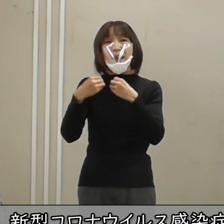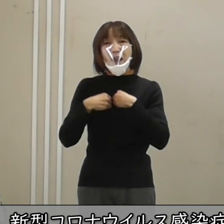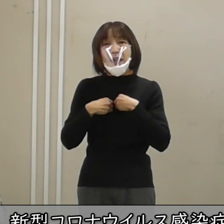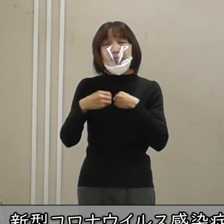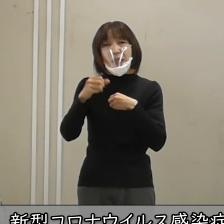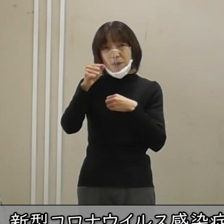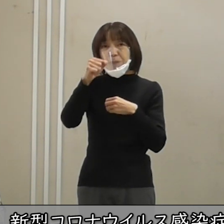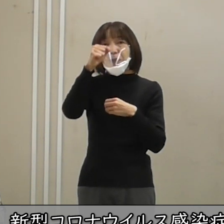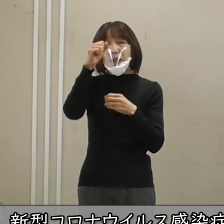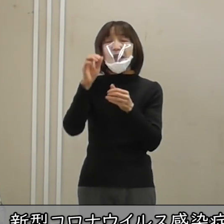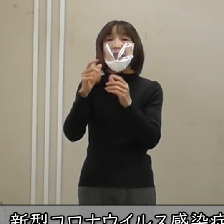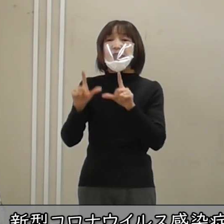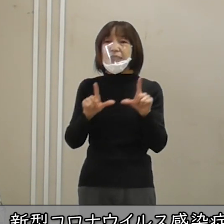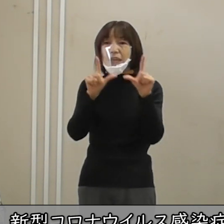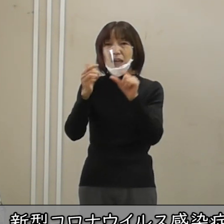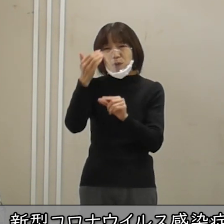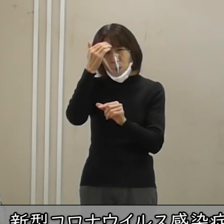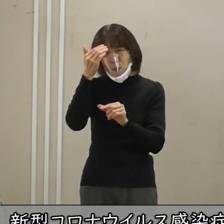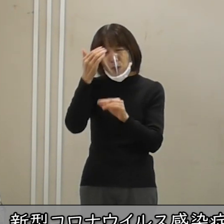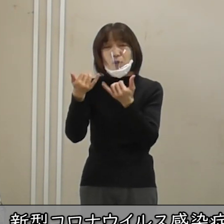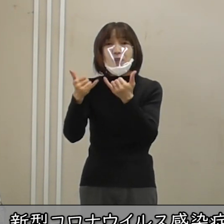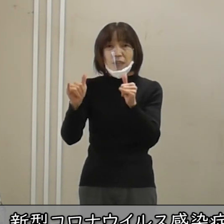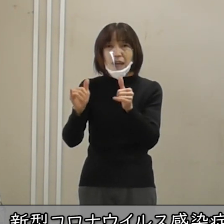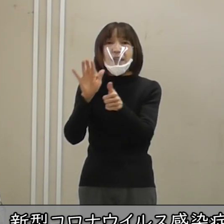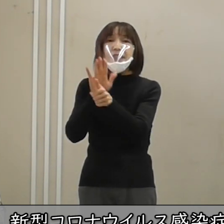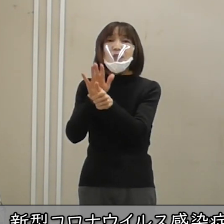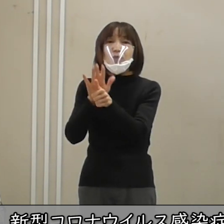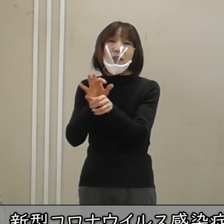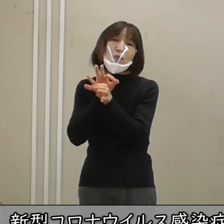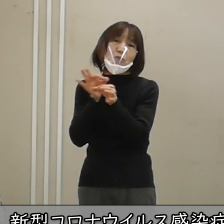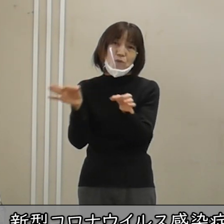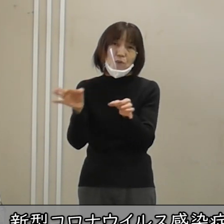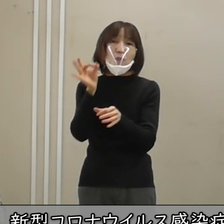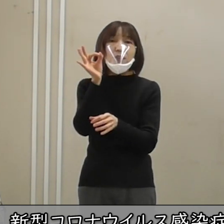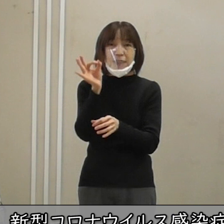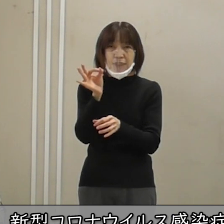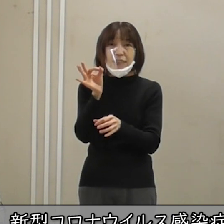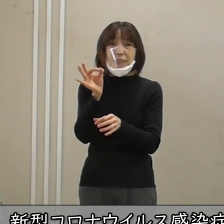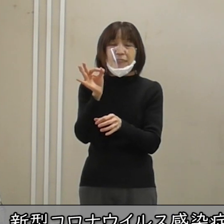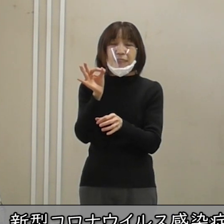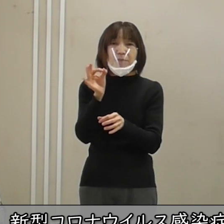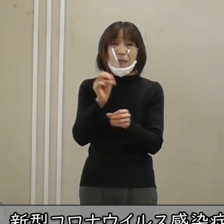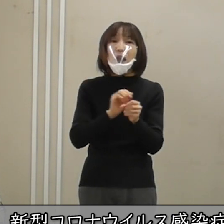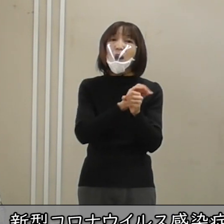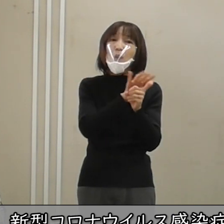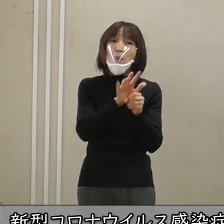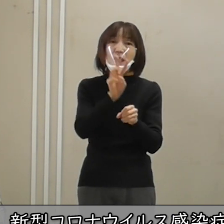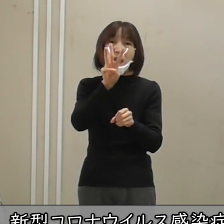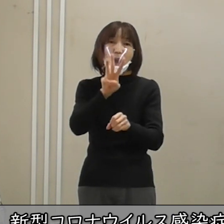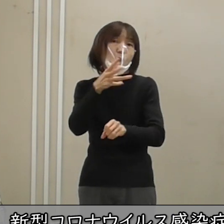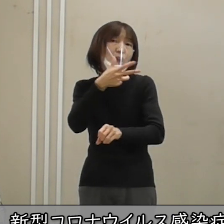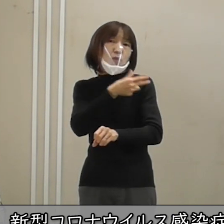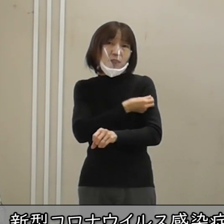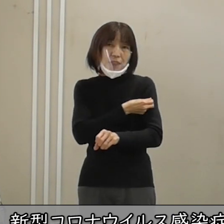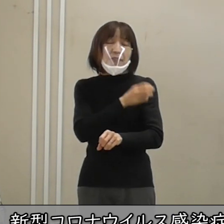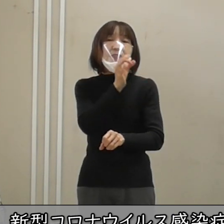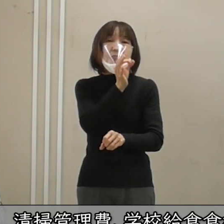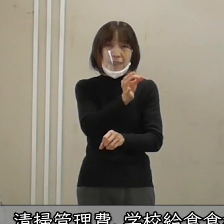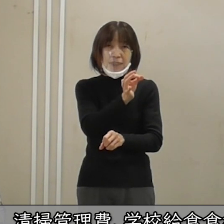困窮者自立支援金給付事業費、新型コロナウイルスワクチン接種事業